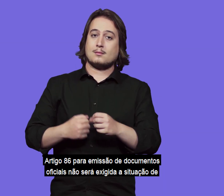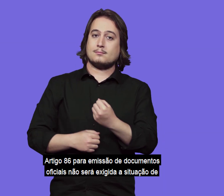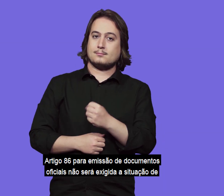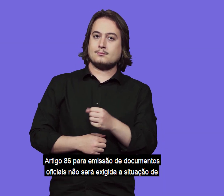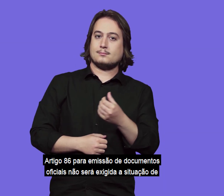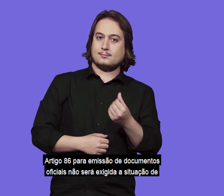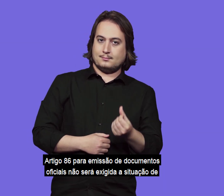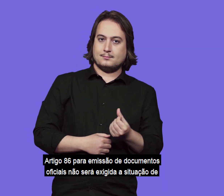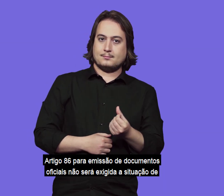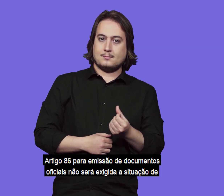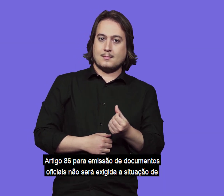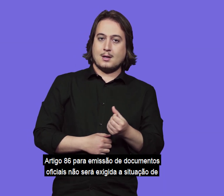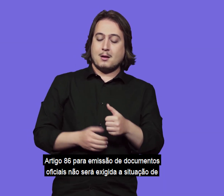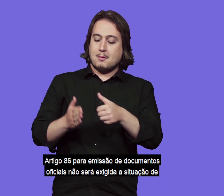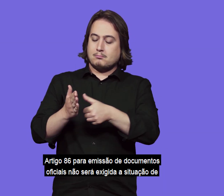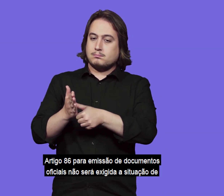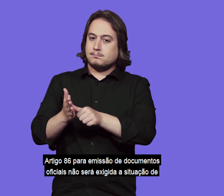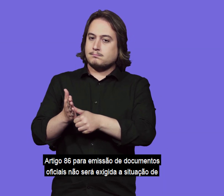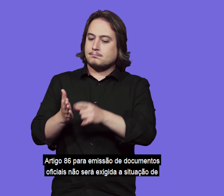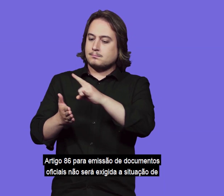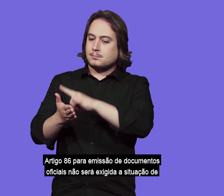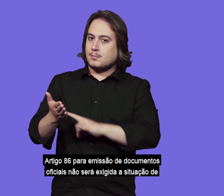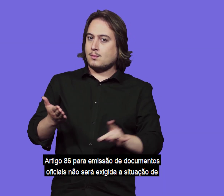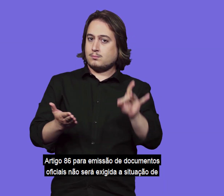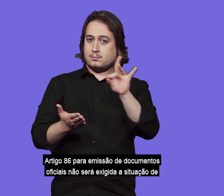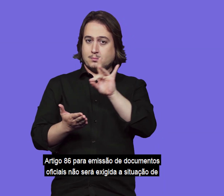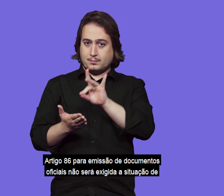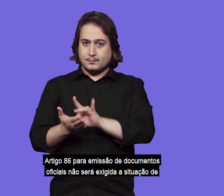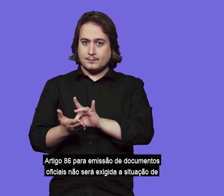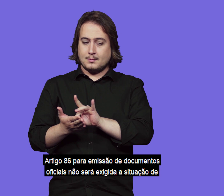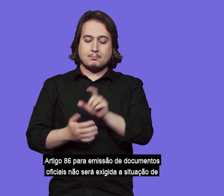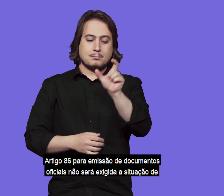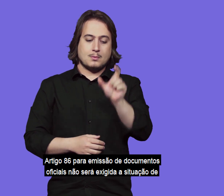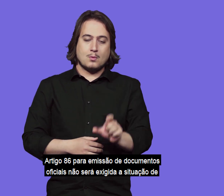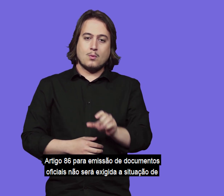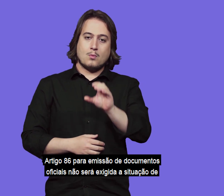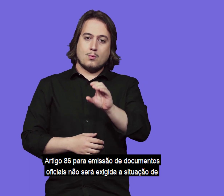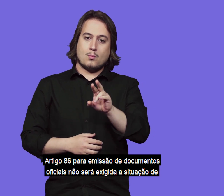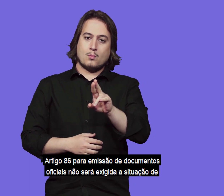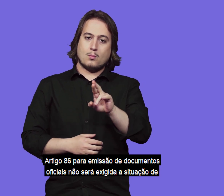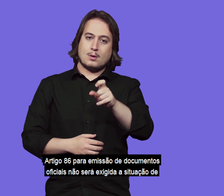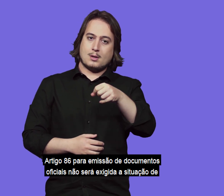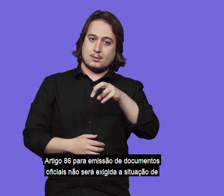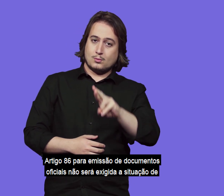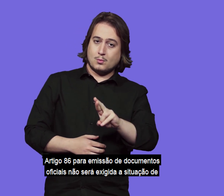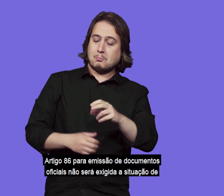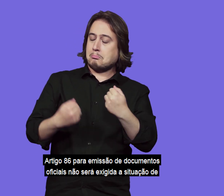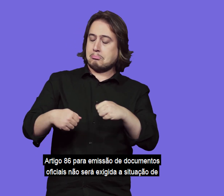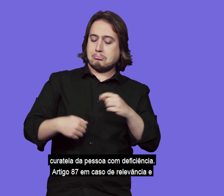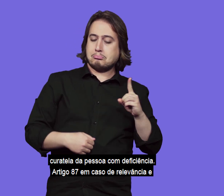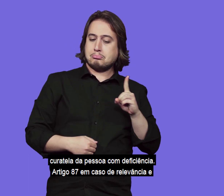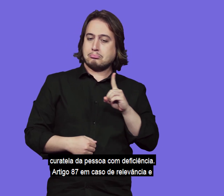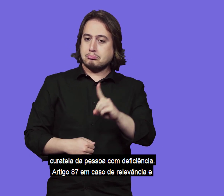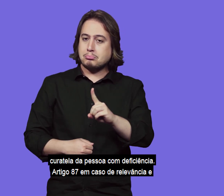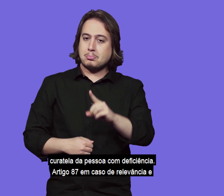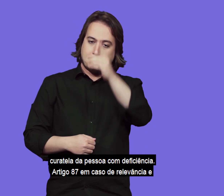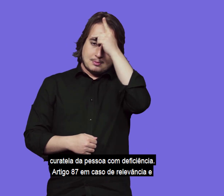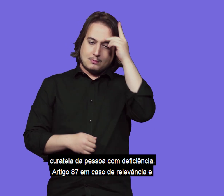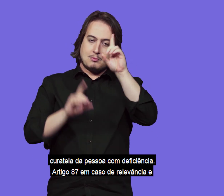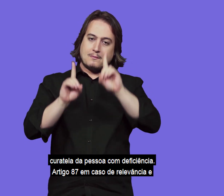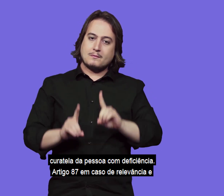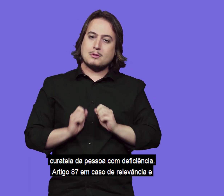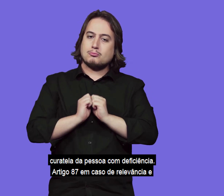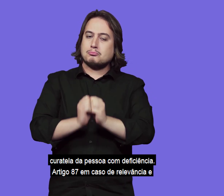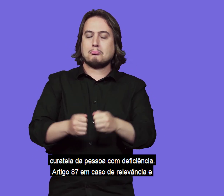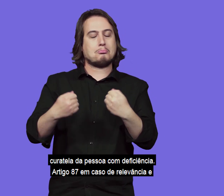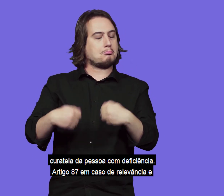Artigo 86. Para a emissão de documentos oficiais, não será exigida a situação de curatela da